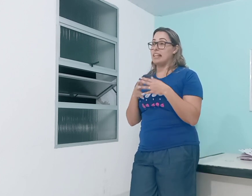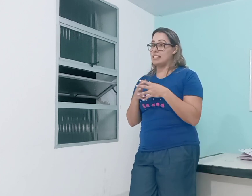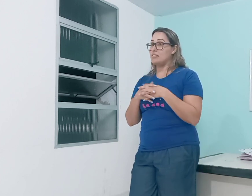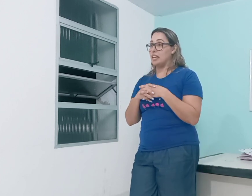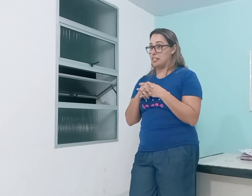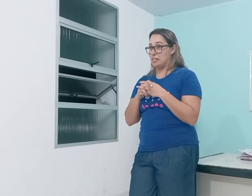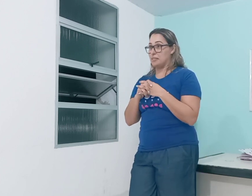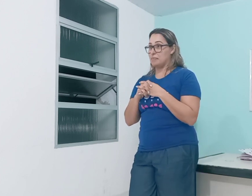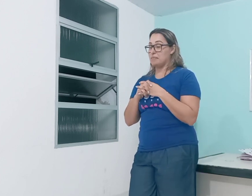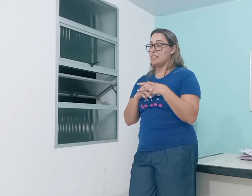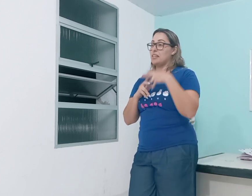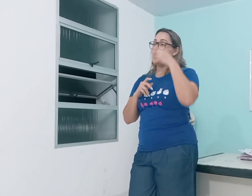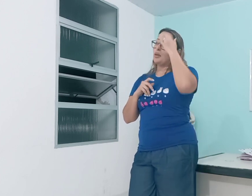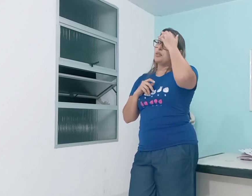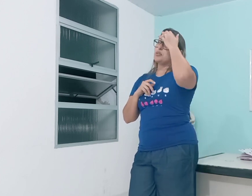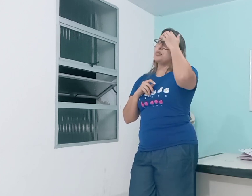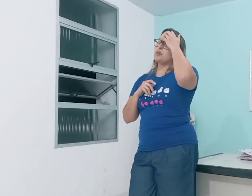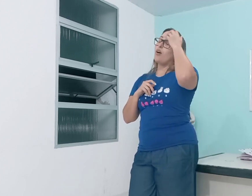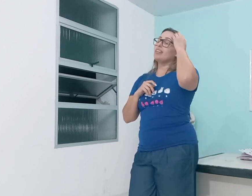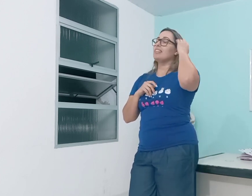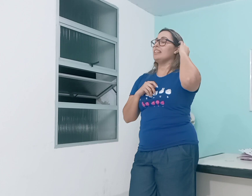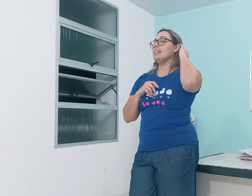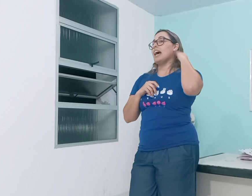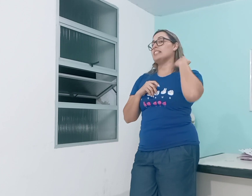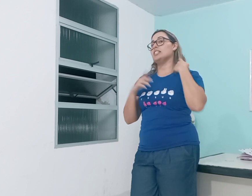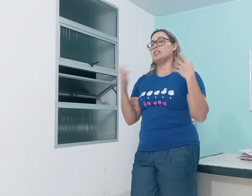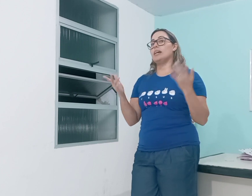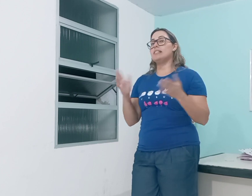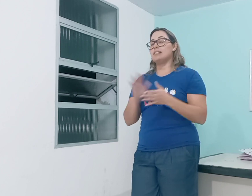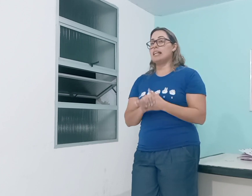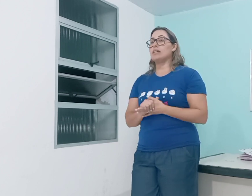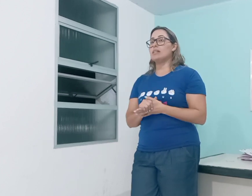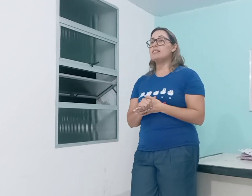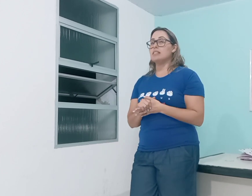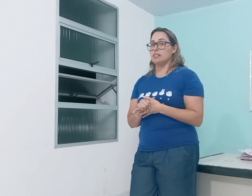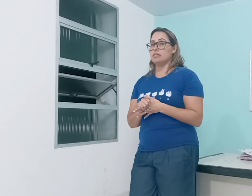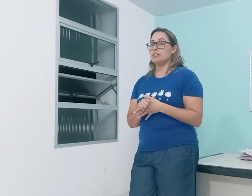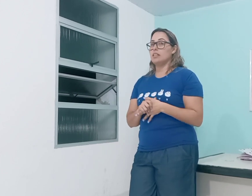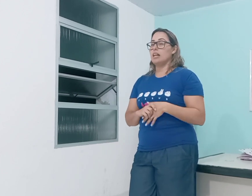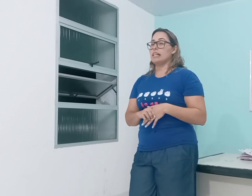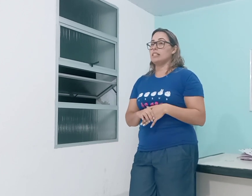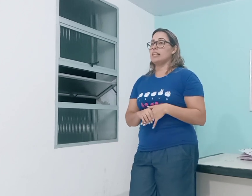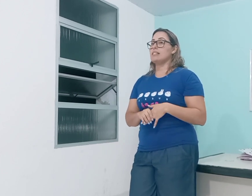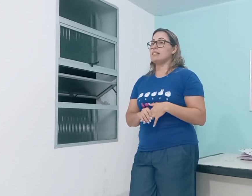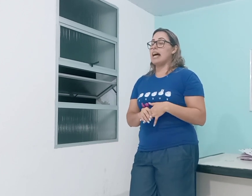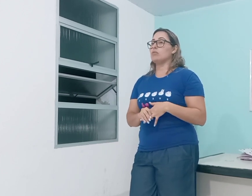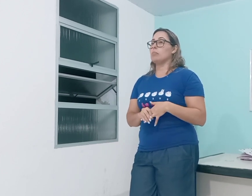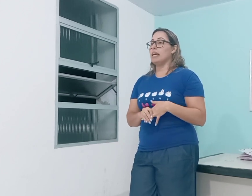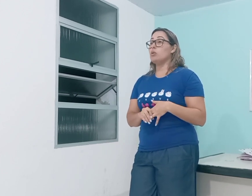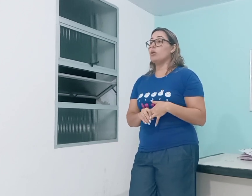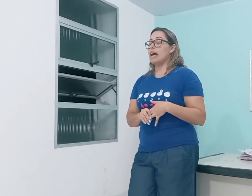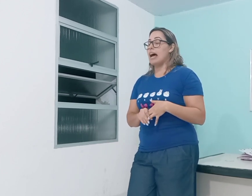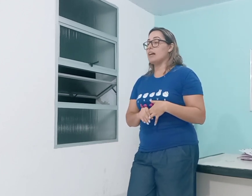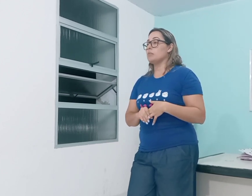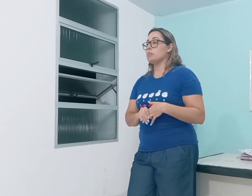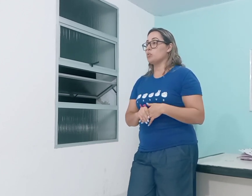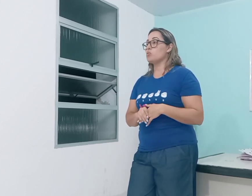várias vezes. Só que a gente não é ensinado assim. A gente é ensinado a melhorar o